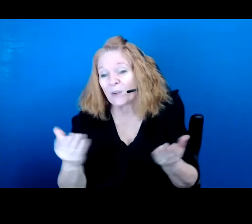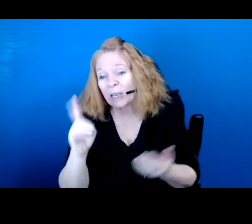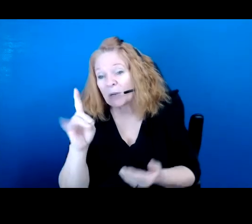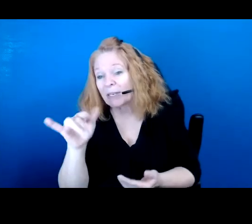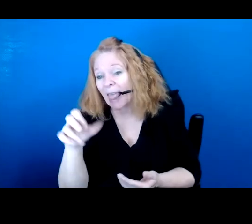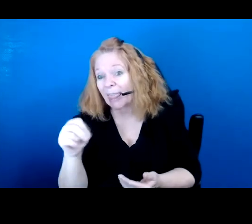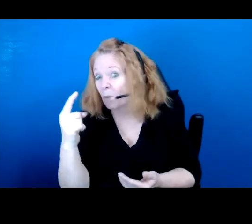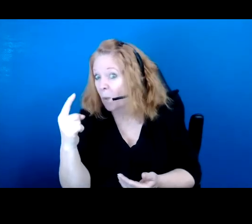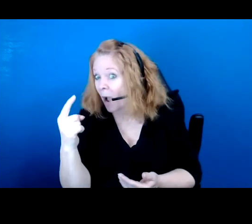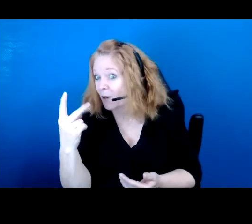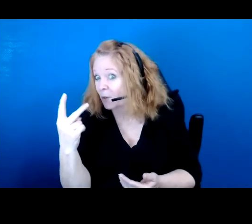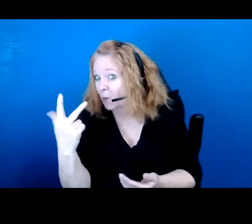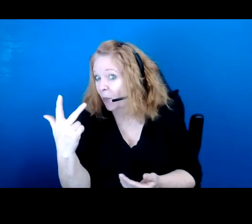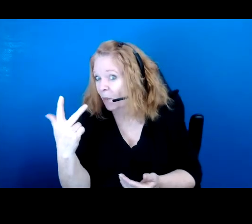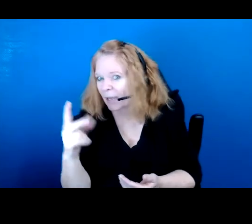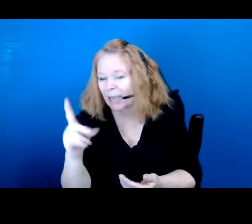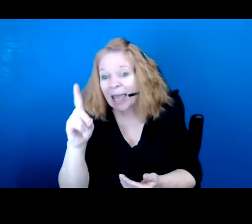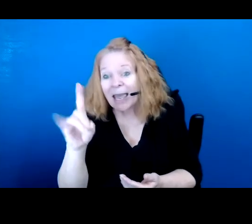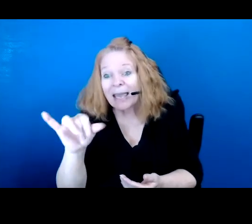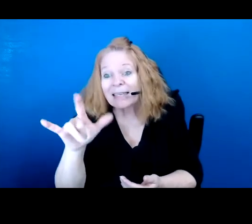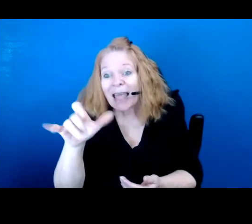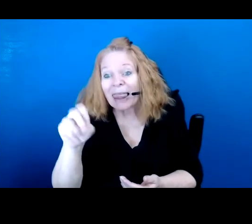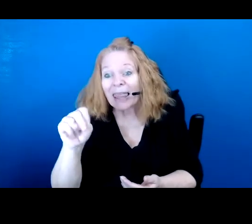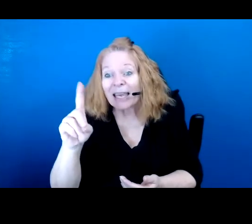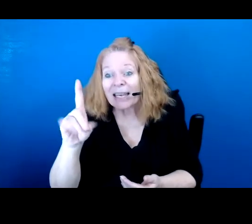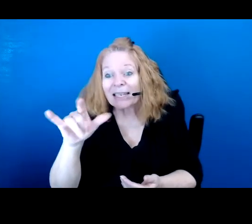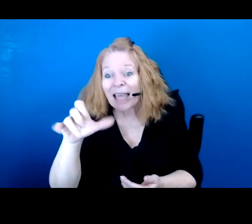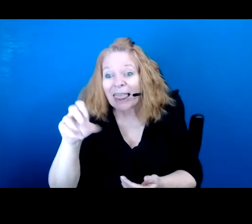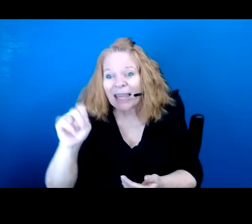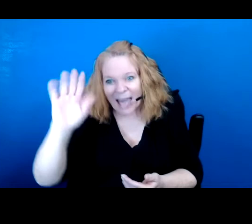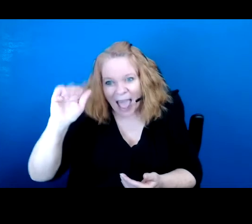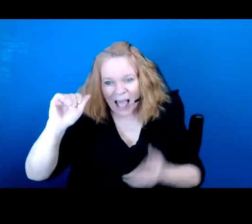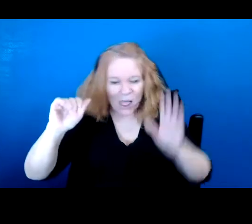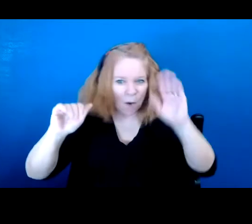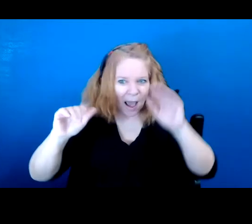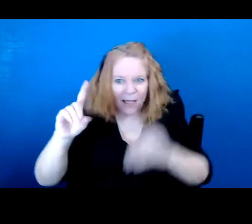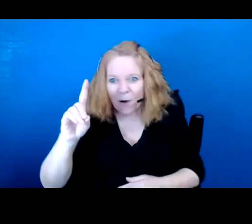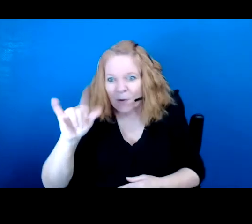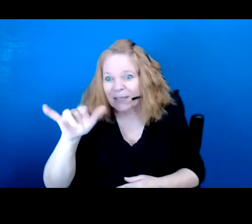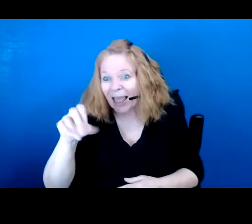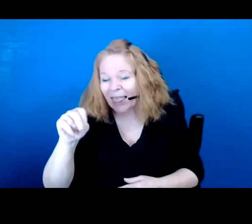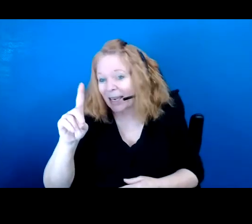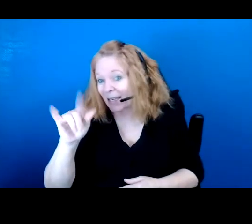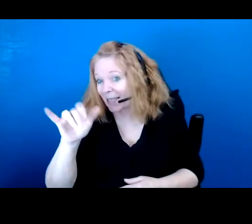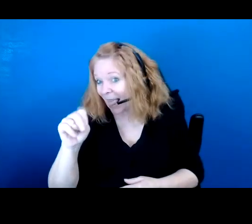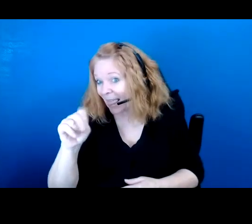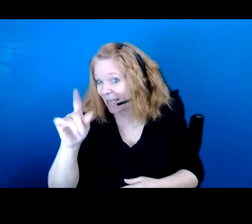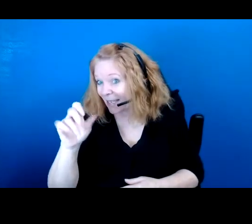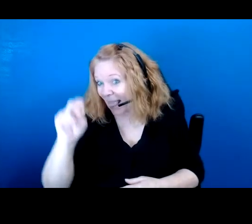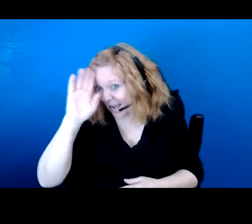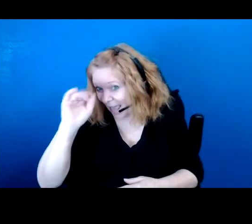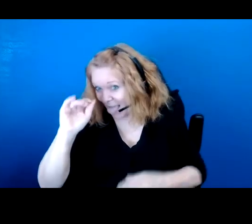nosotros 1 2 y 3 y grande y gran gran saludo delantero